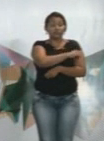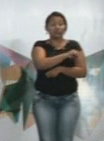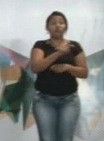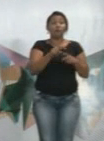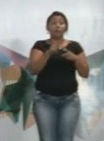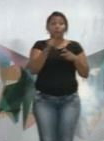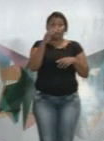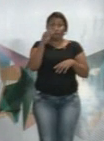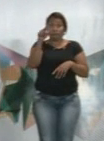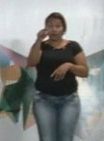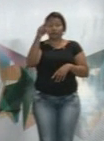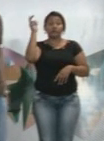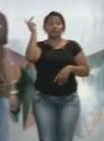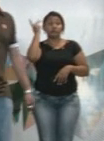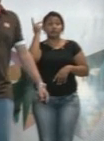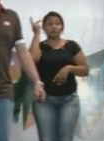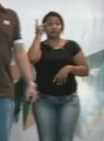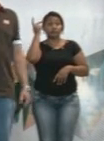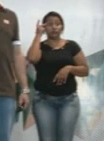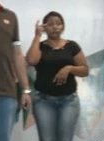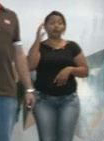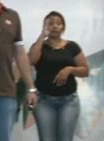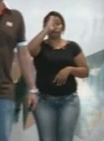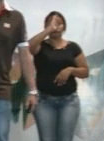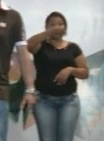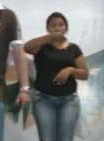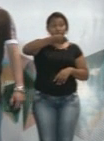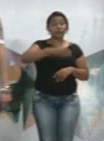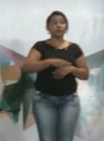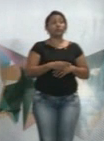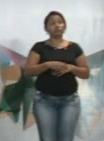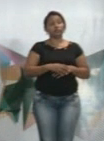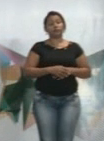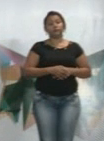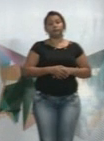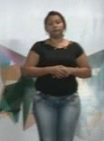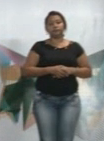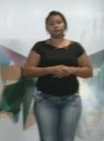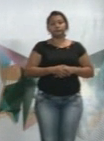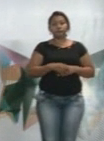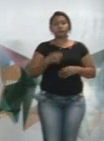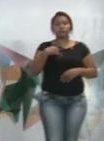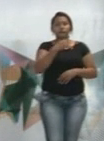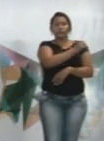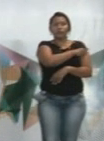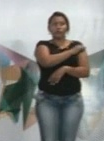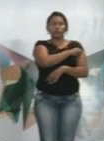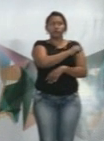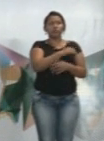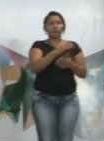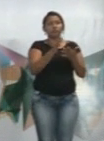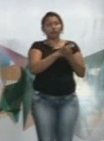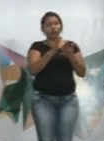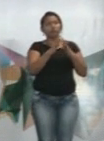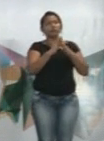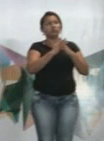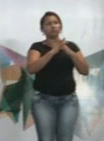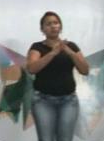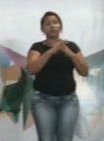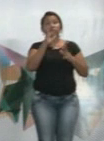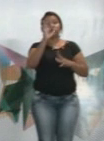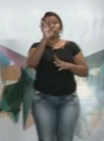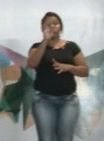Paulo. Quem nunca tiver ouvido música dos Racionais, por exemplo, ouve que os caras são bons pra caramba. Tá? O Rio de Janeiro confunde um pouquinho com o tal do funk carioca,